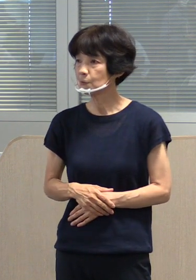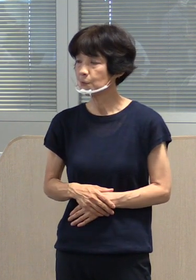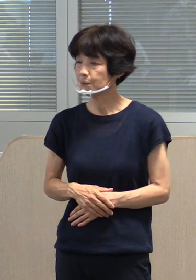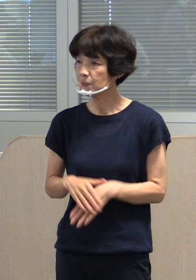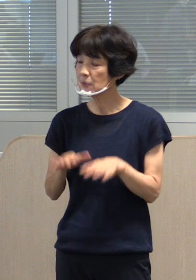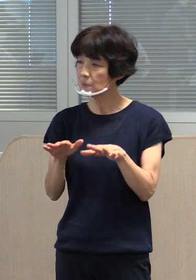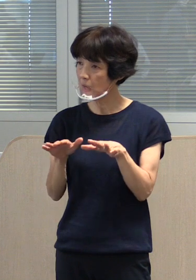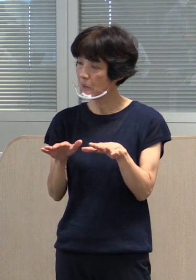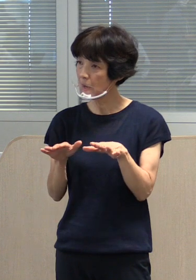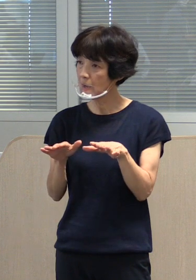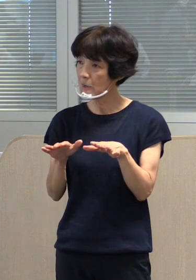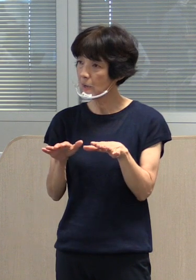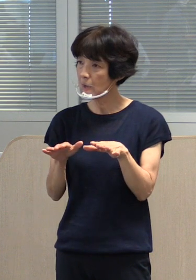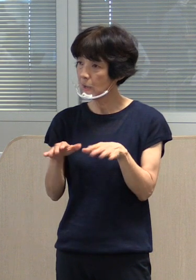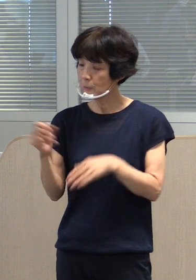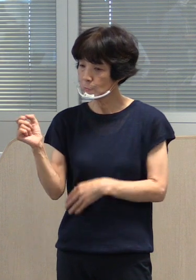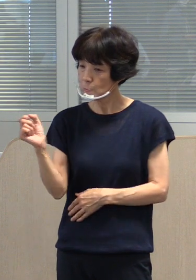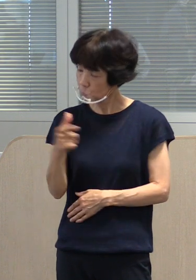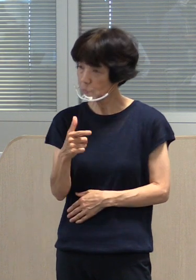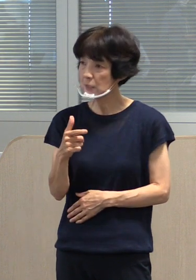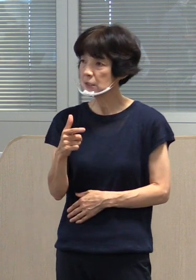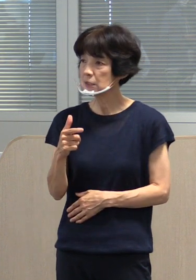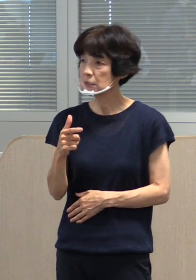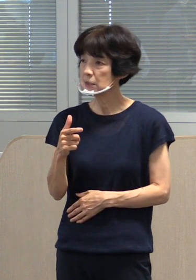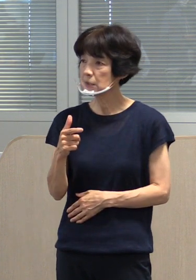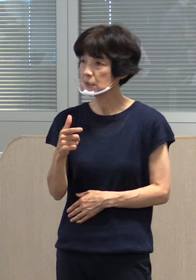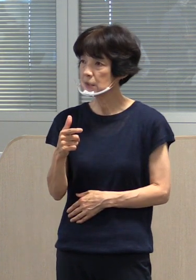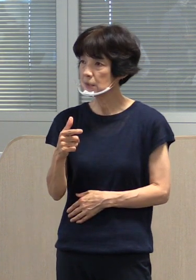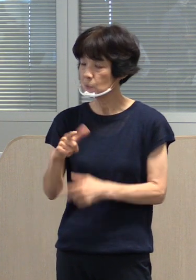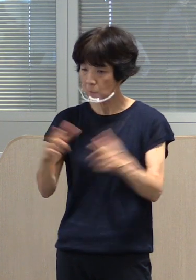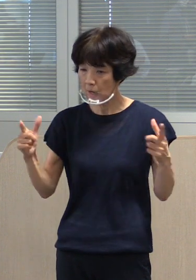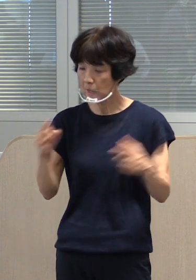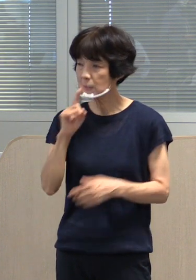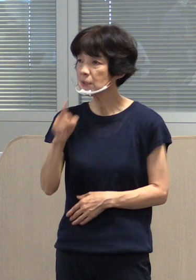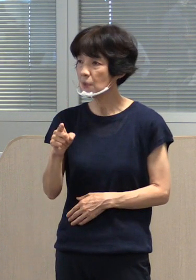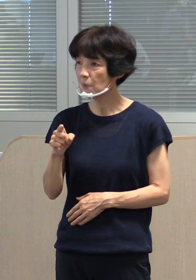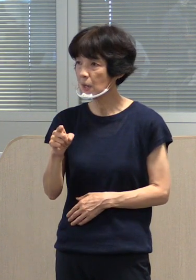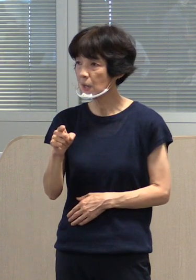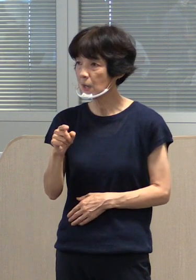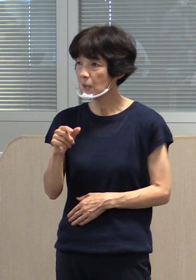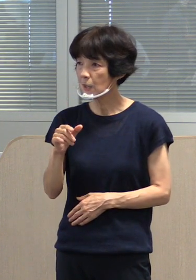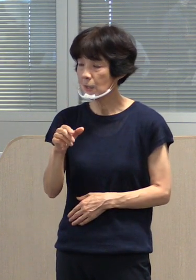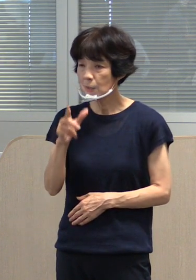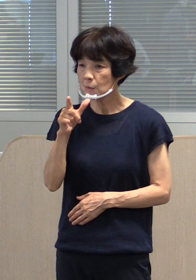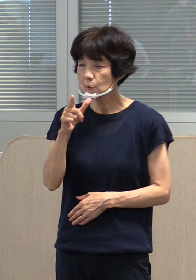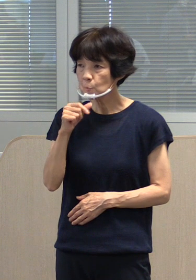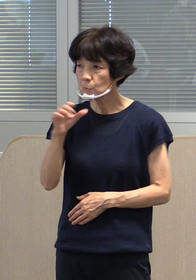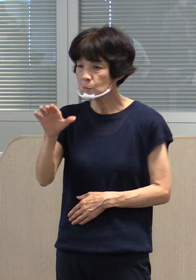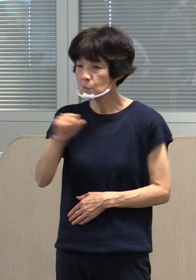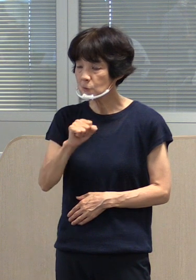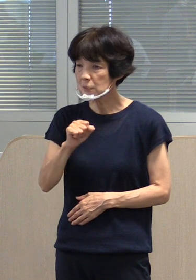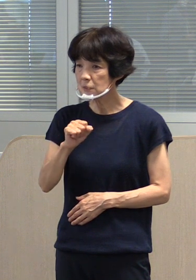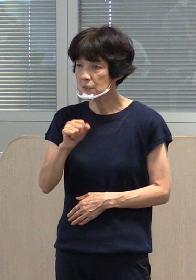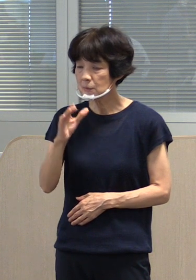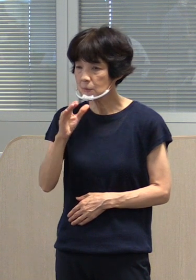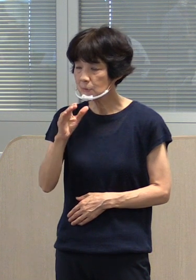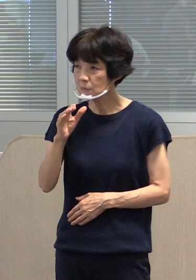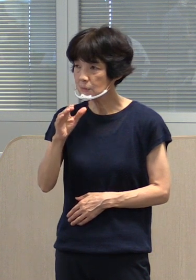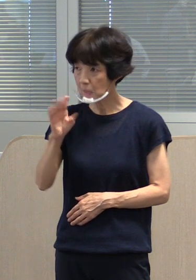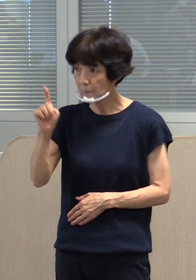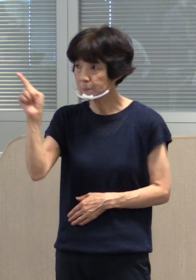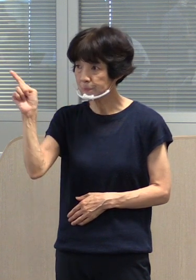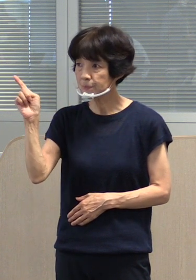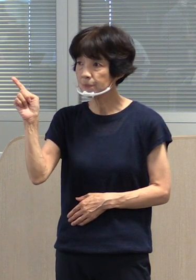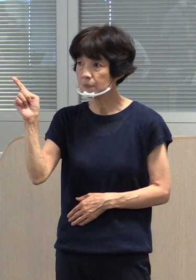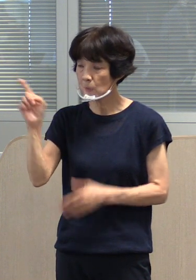今、急激にね、拡大中の鳥取県、ね、一気に、ね、30人とかね、ああいうふうなね、状